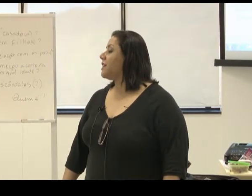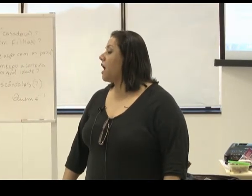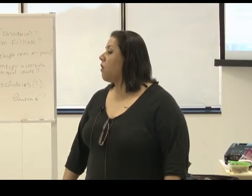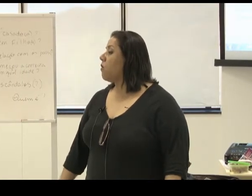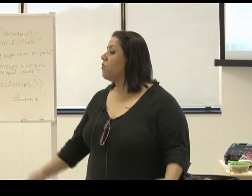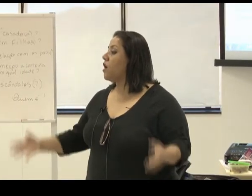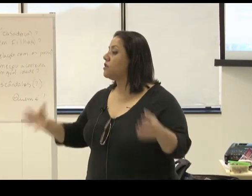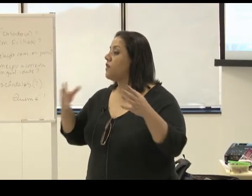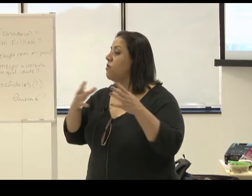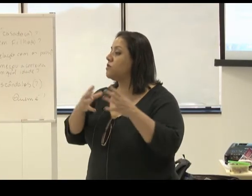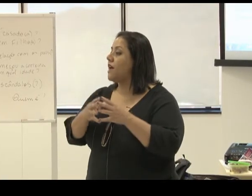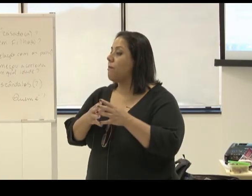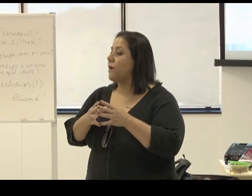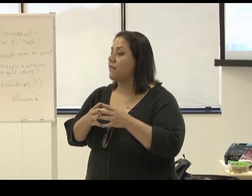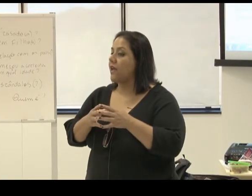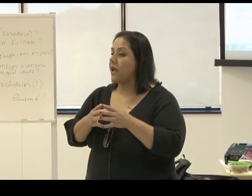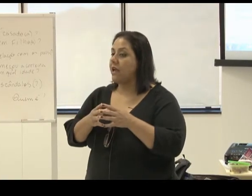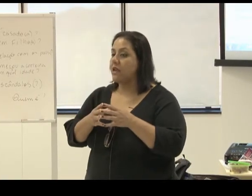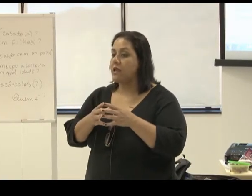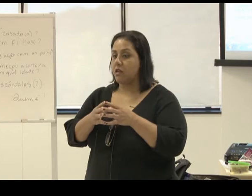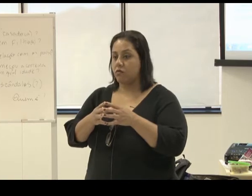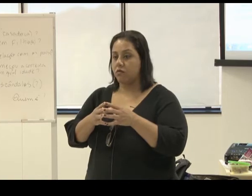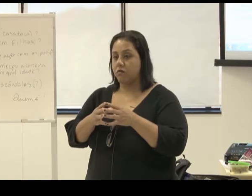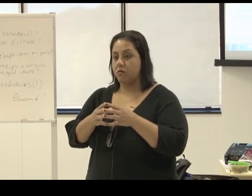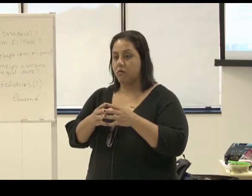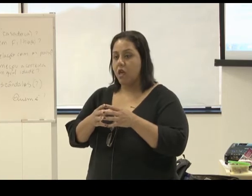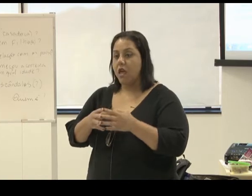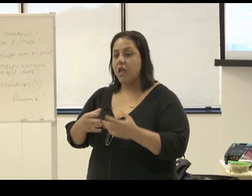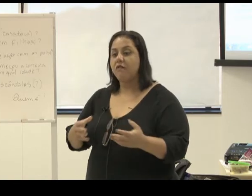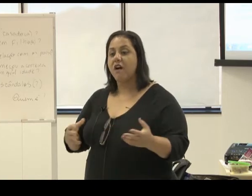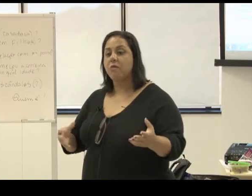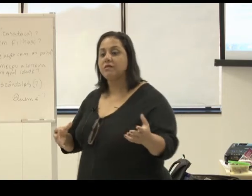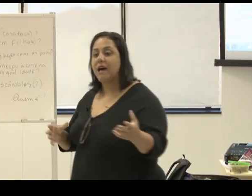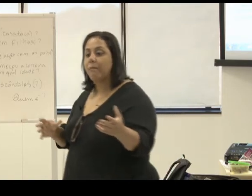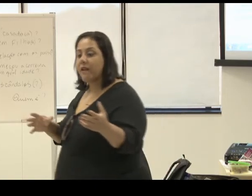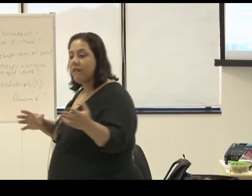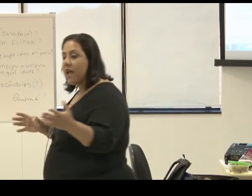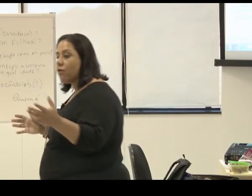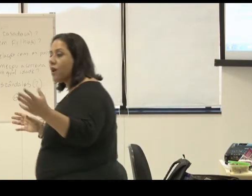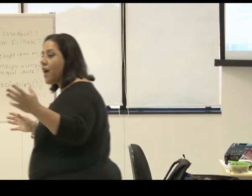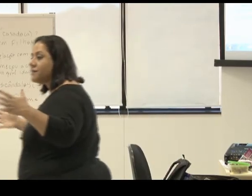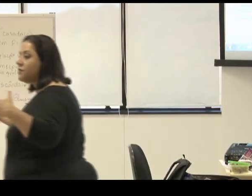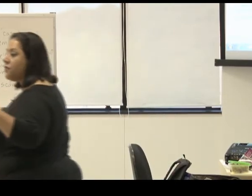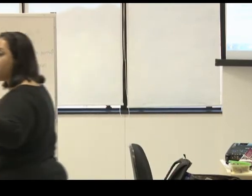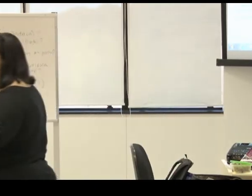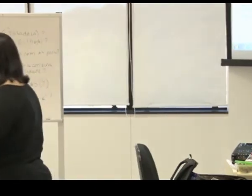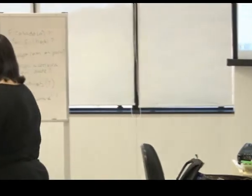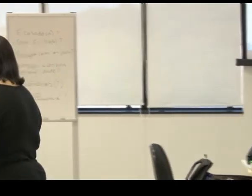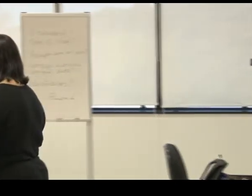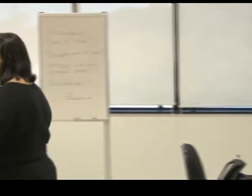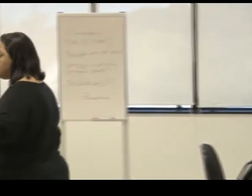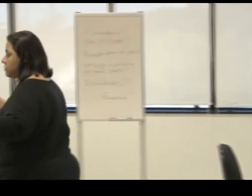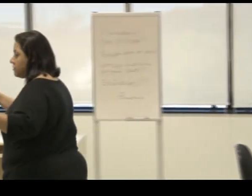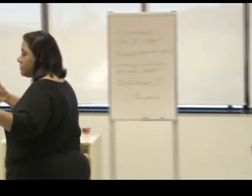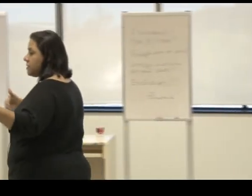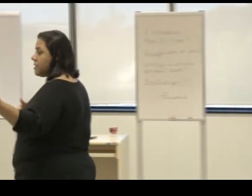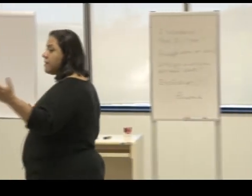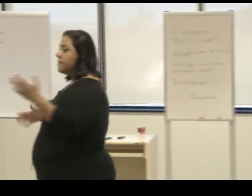Então, nós vamos aprender isso. E vamos aprender o classificador disso.